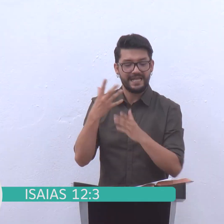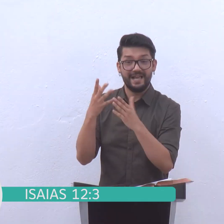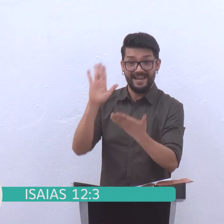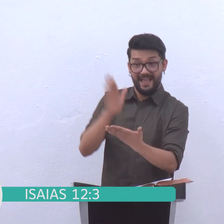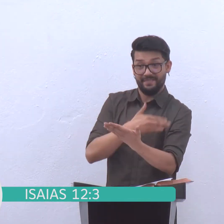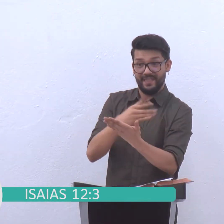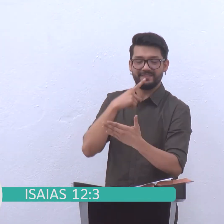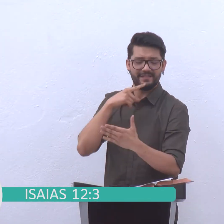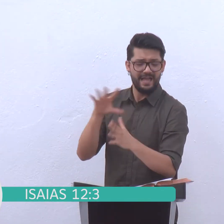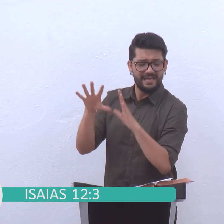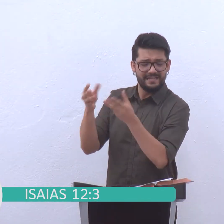Dice: